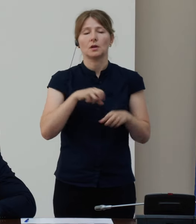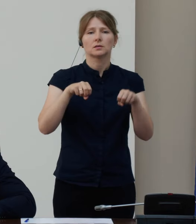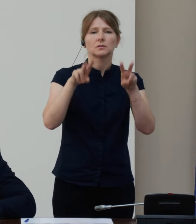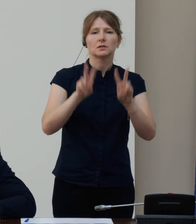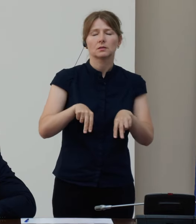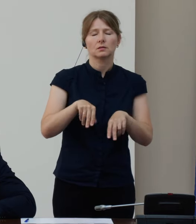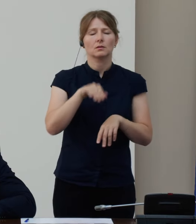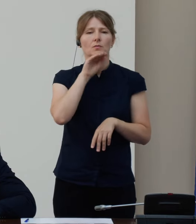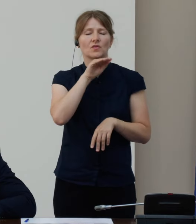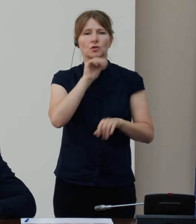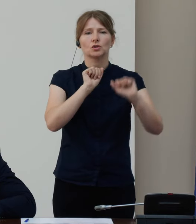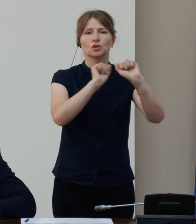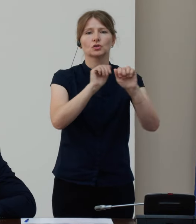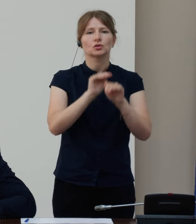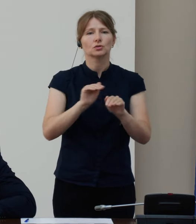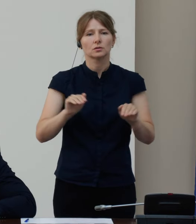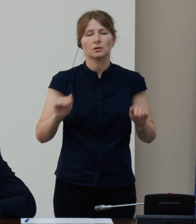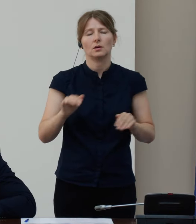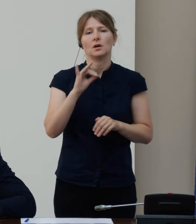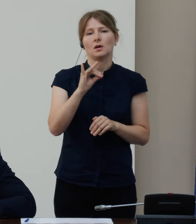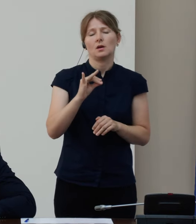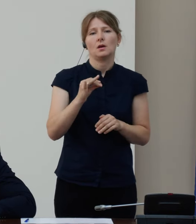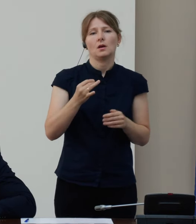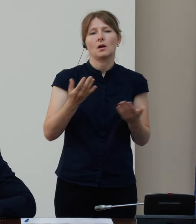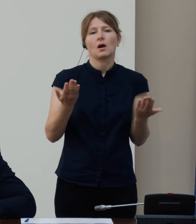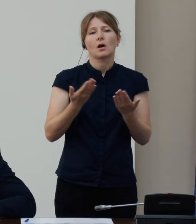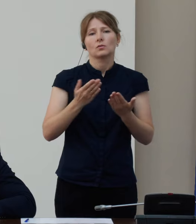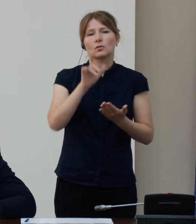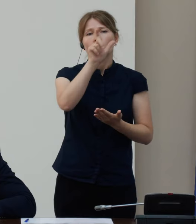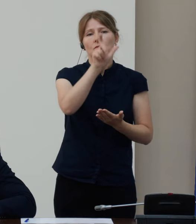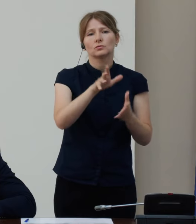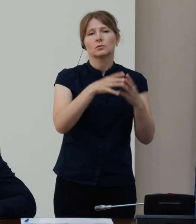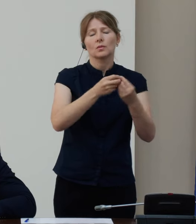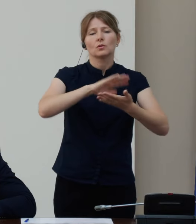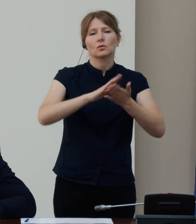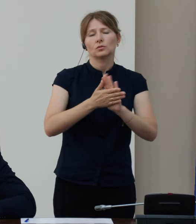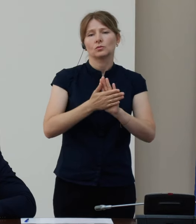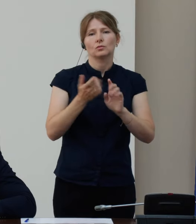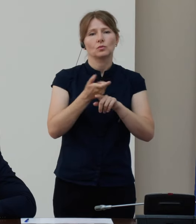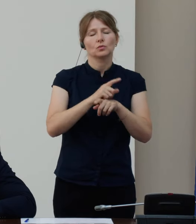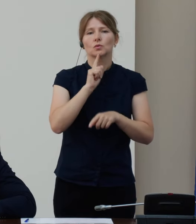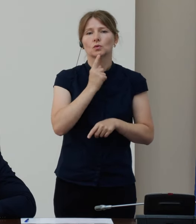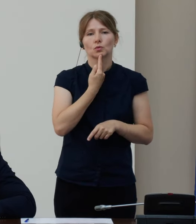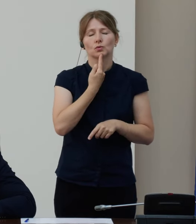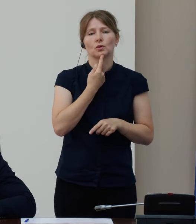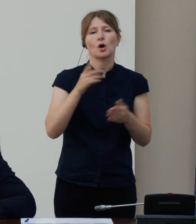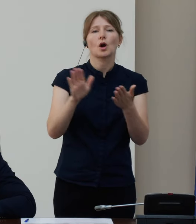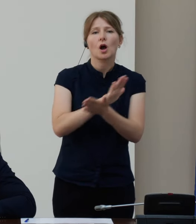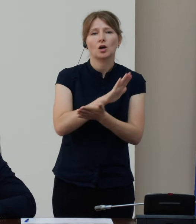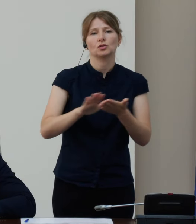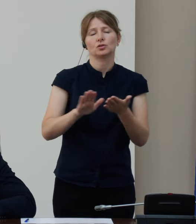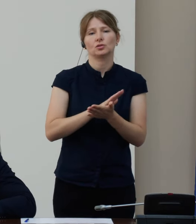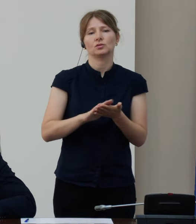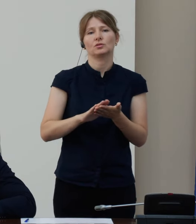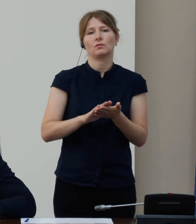în protecția copilului, cu cineva care se află într-o situație dificilă. Calitatea acestei intervenții depinde